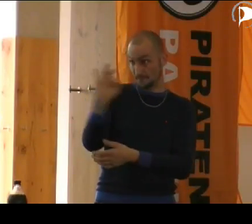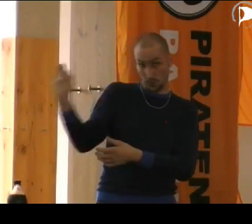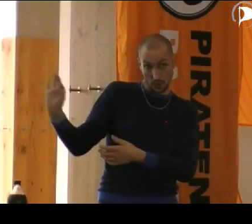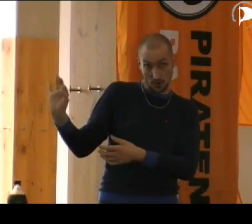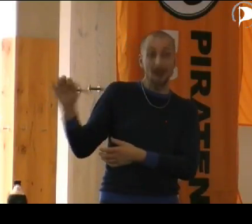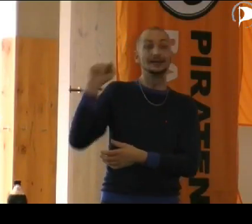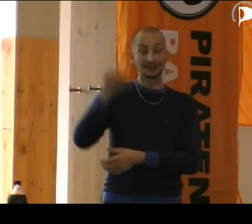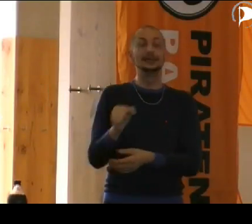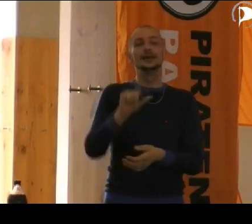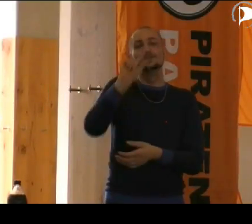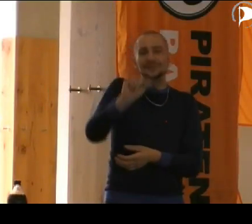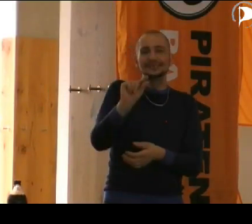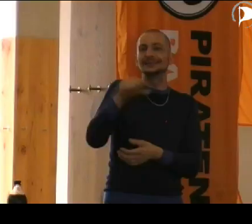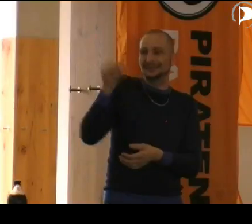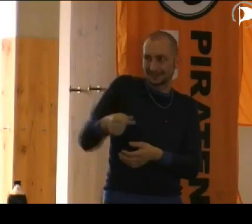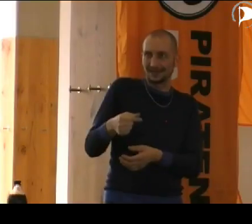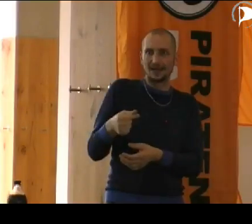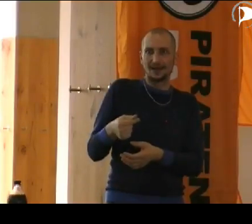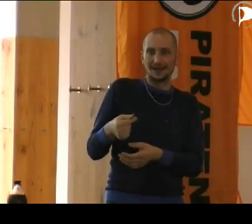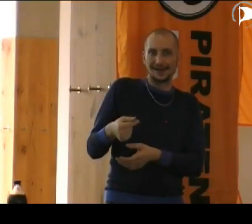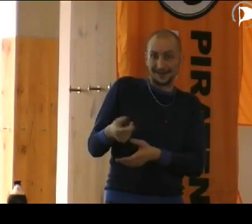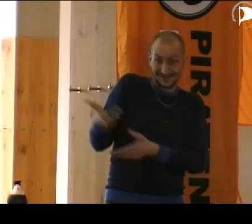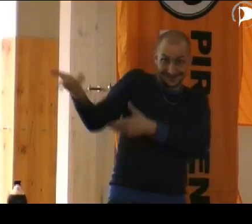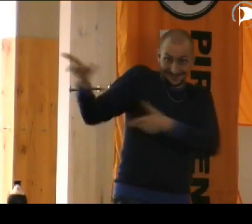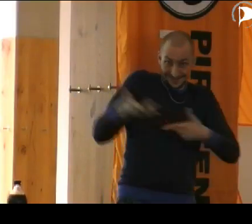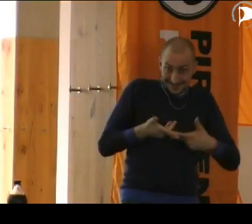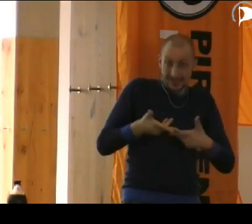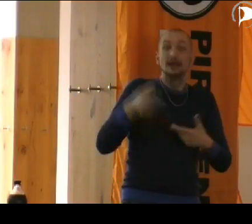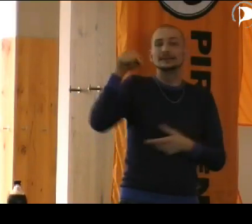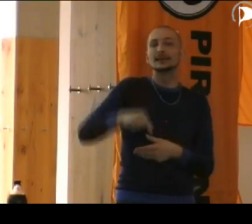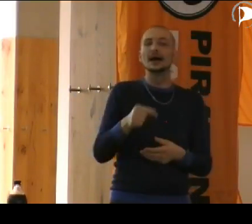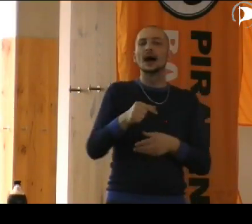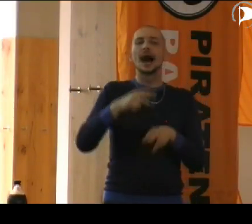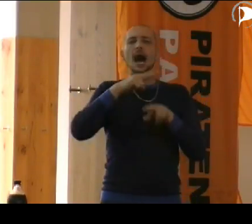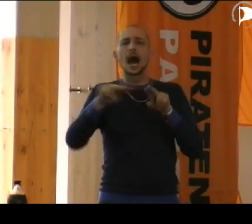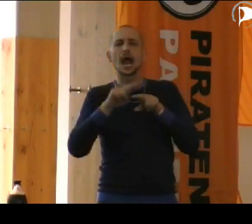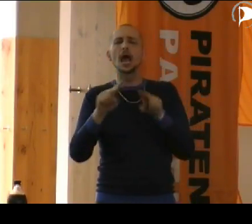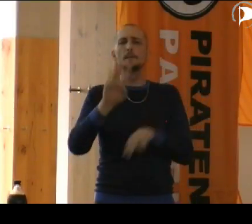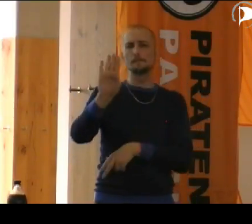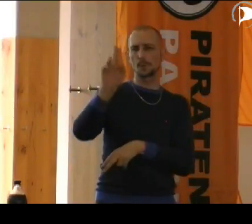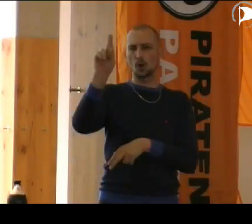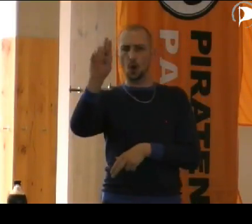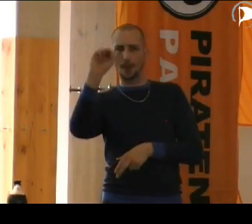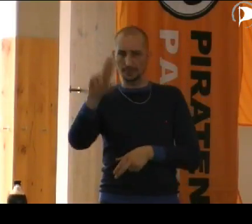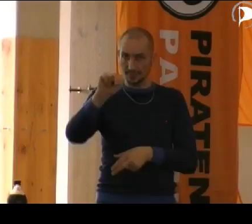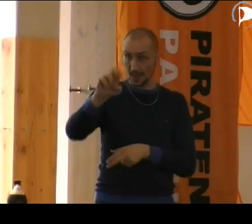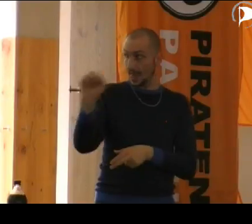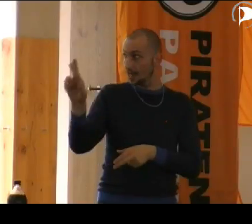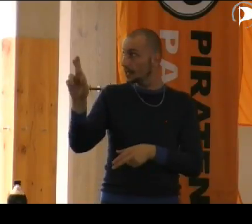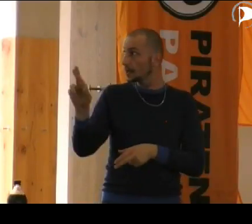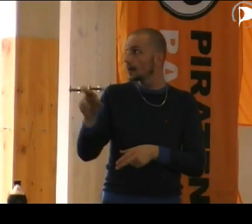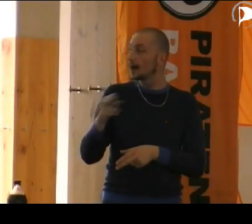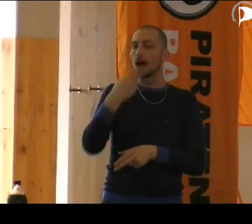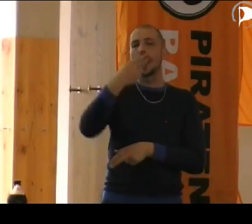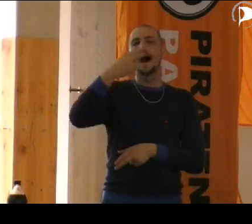sorgt unter anderem von den heilbronner diese ja eine ganz nette ideen ausgedacht haben